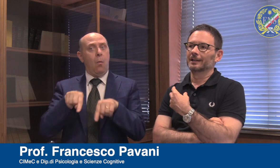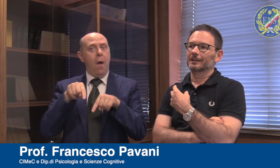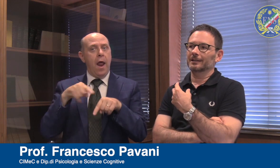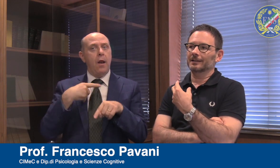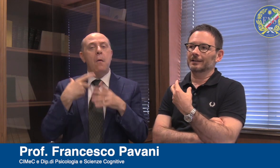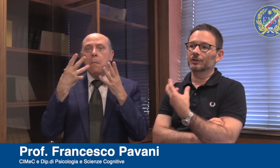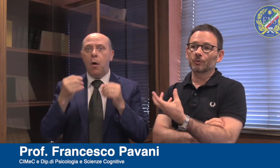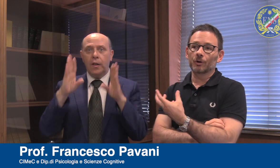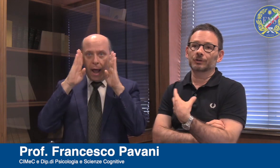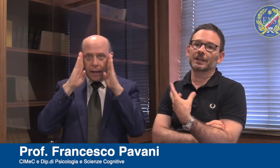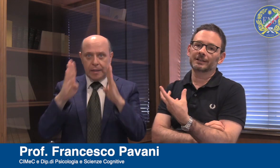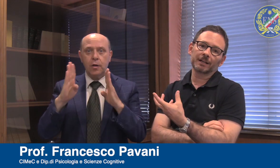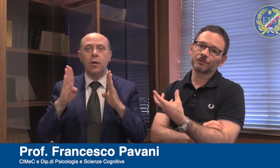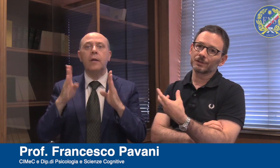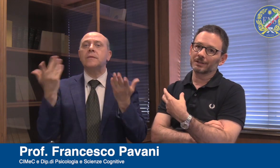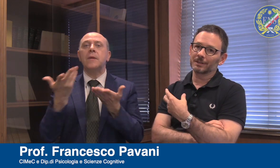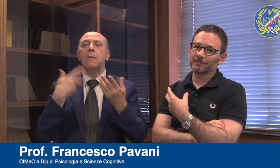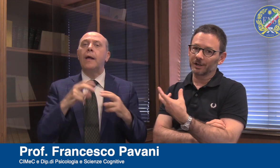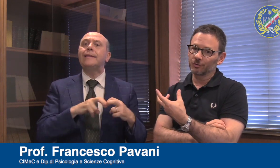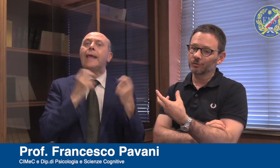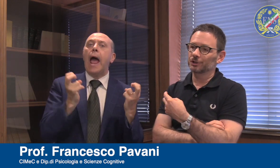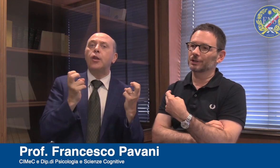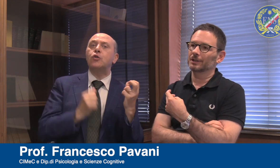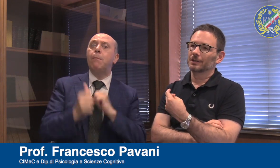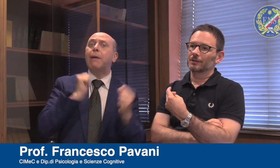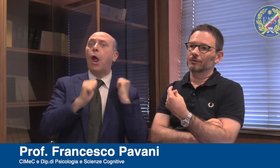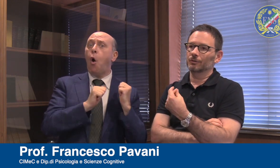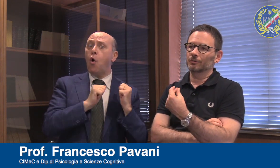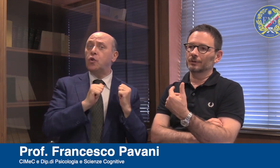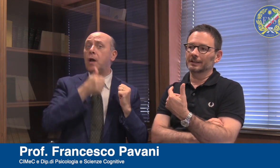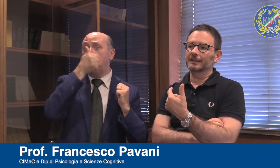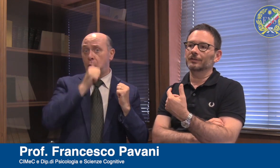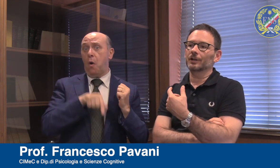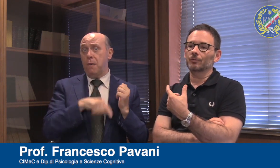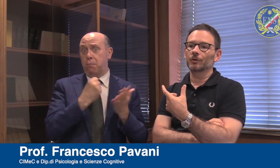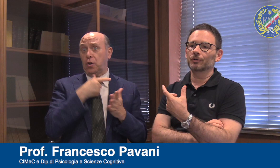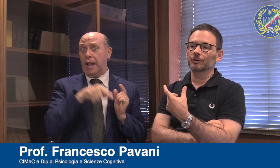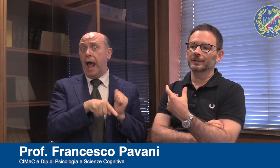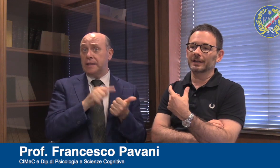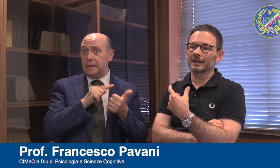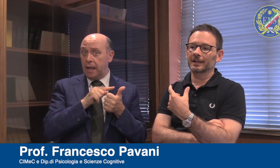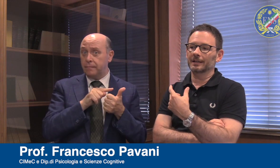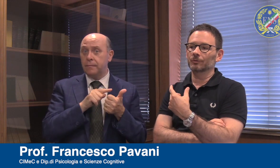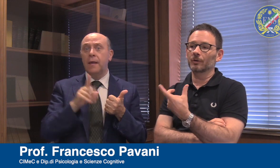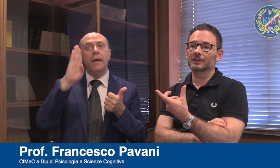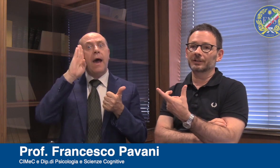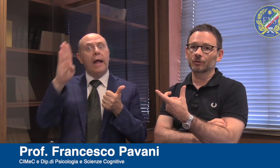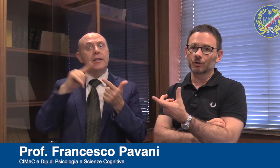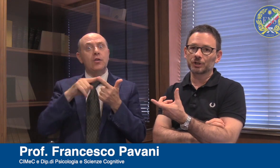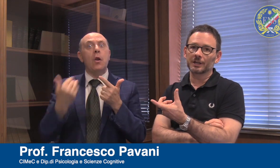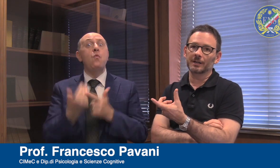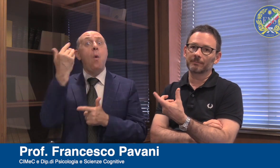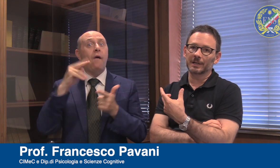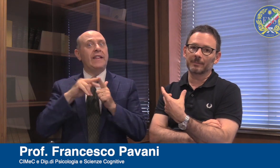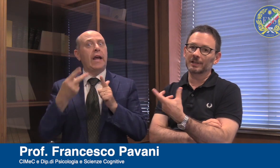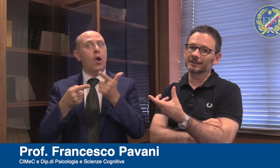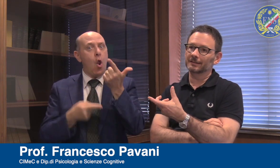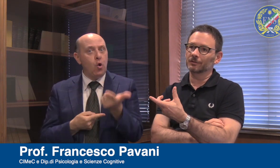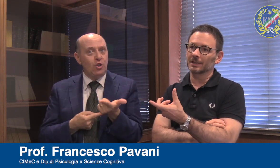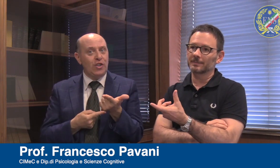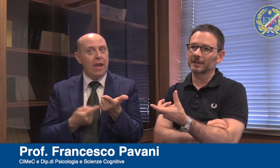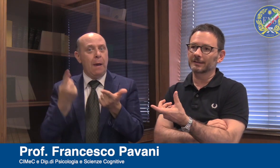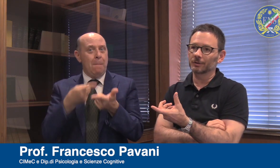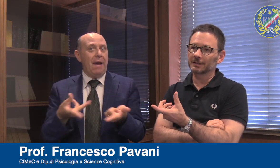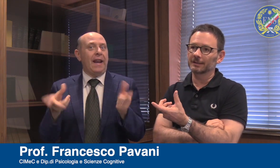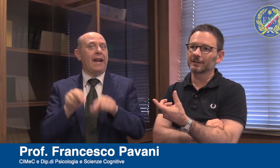che è il ruolo della diagnosi precoce, o un'attenzione al ruolo delle nuove tecnologie per